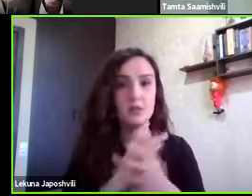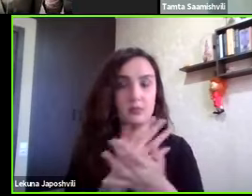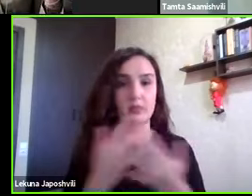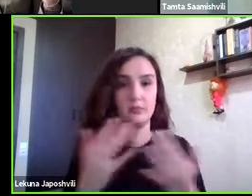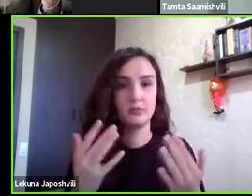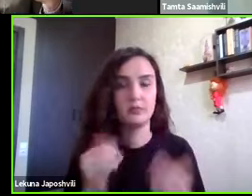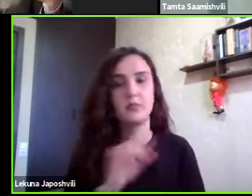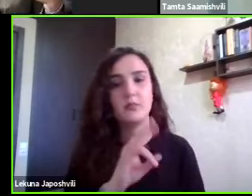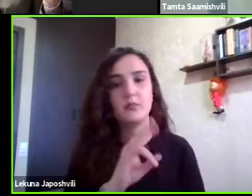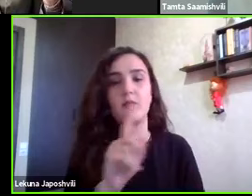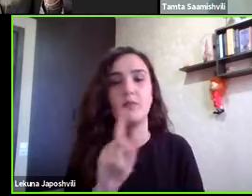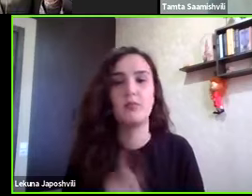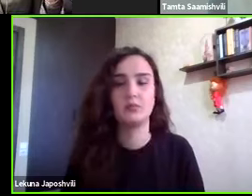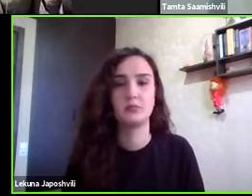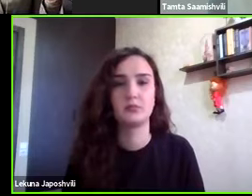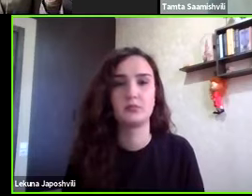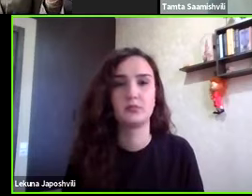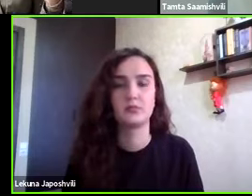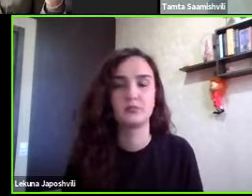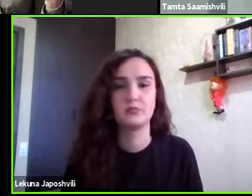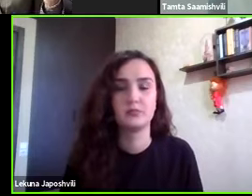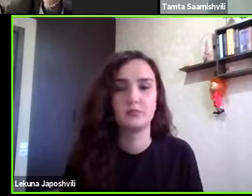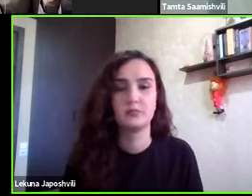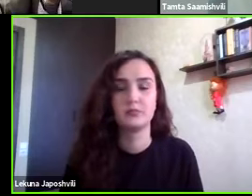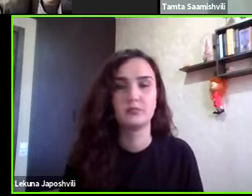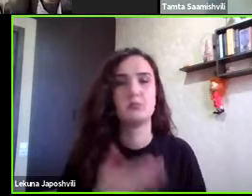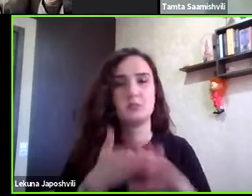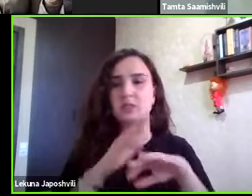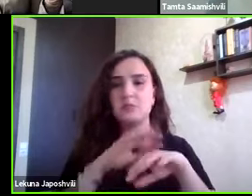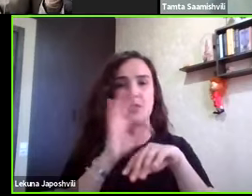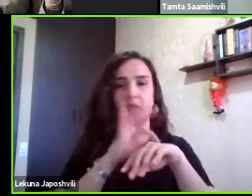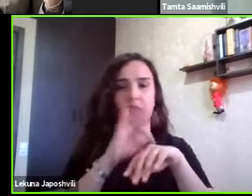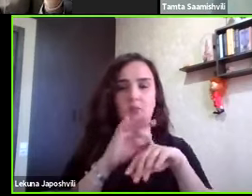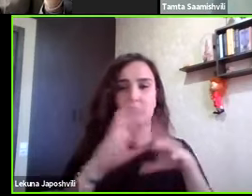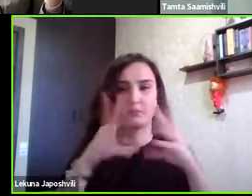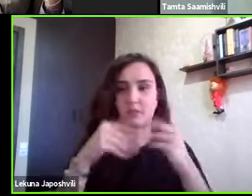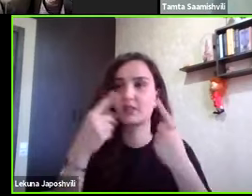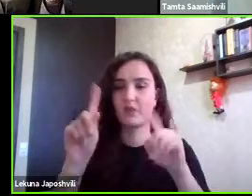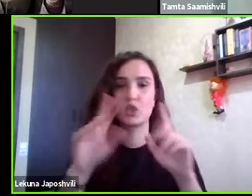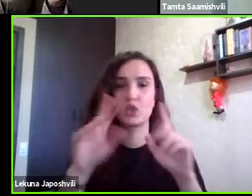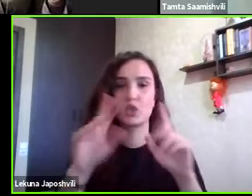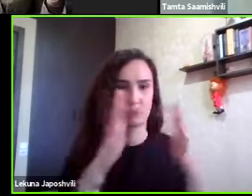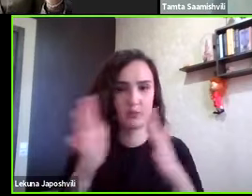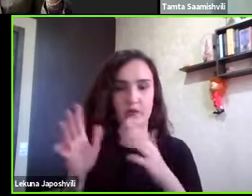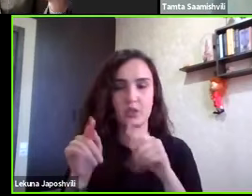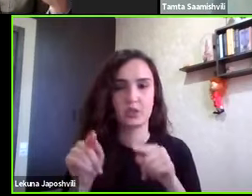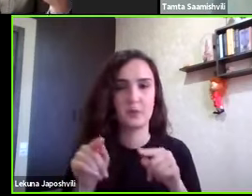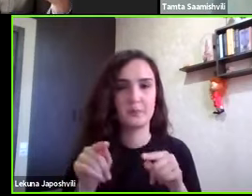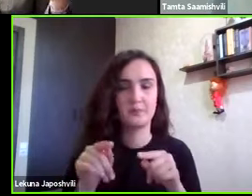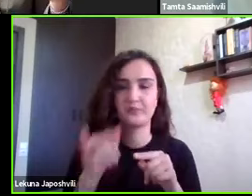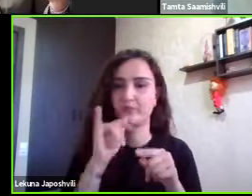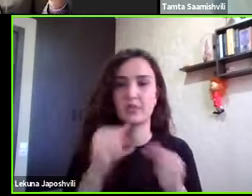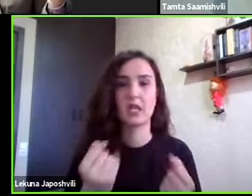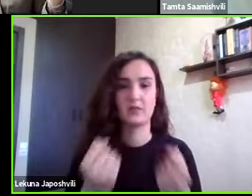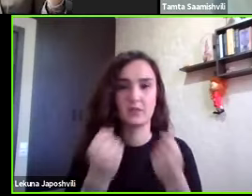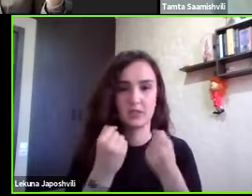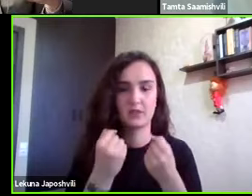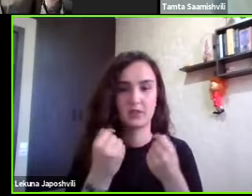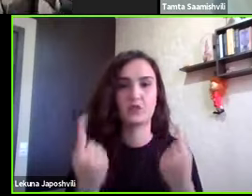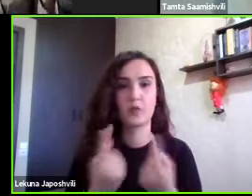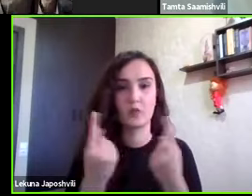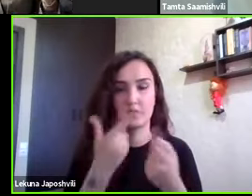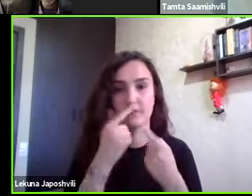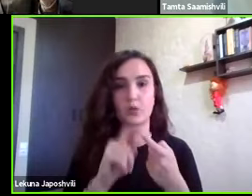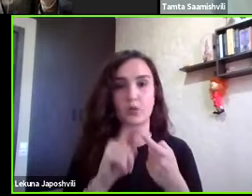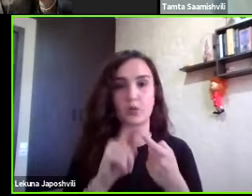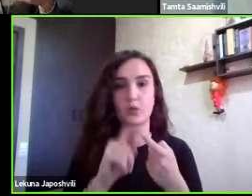ან რაღაც თქვათ ესეთი ძიმე დაავადებები, რომლებიც სხვა შემთხვევაში ვერ დაგვიცავდა ბანალური ვირუსისაგან,